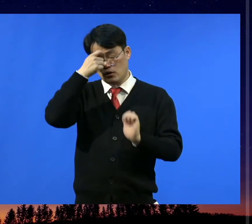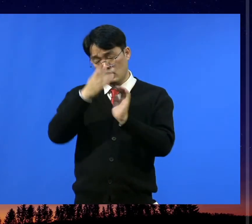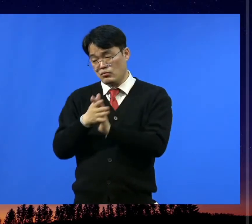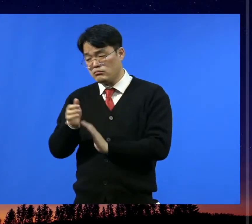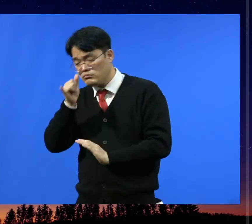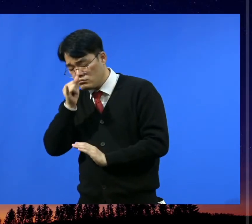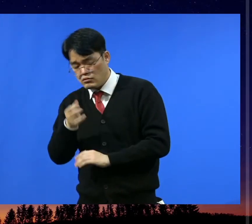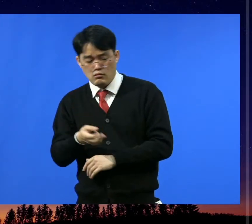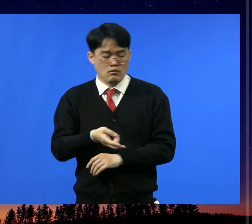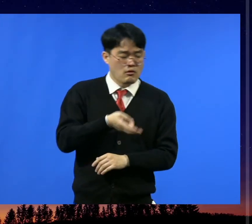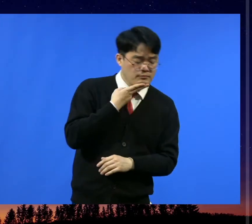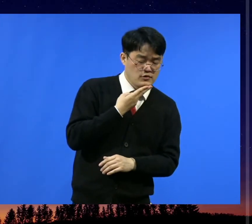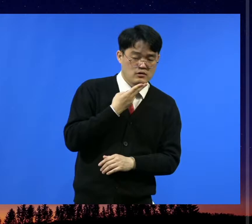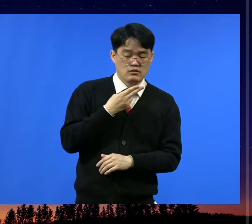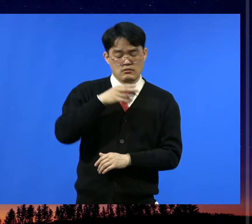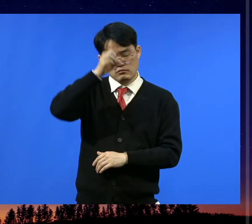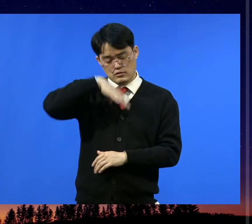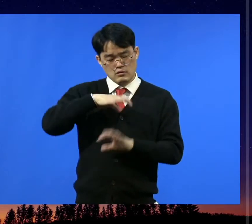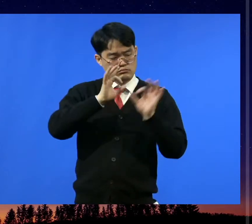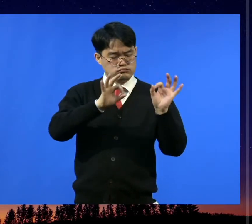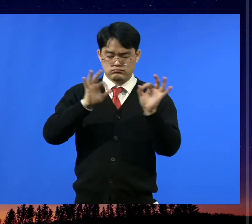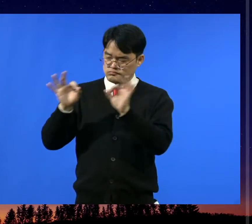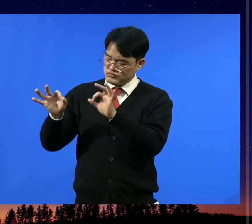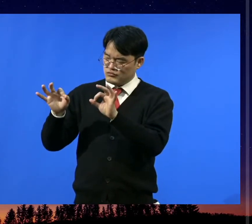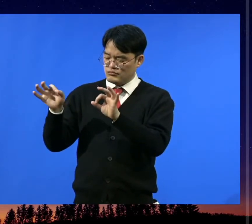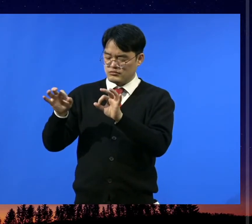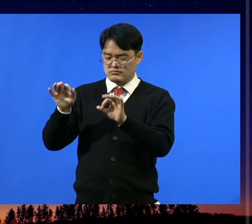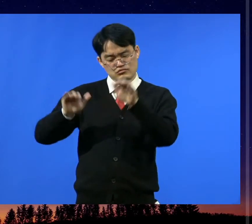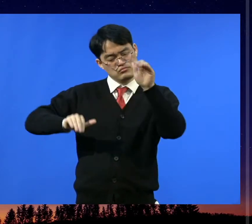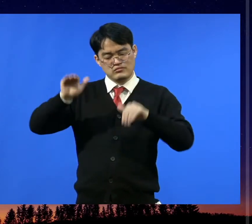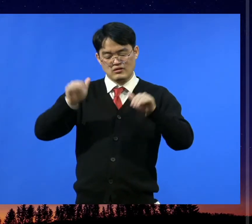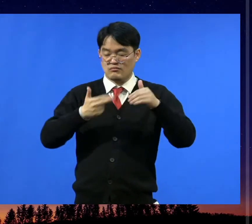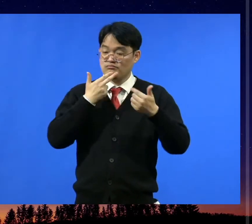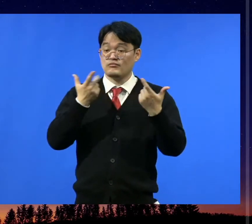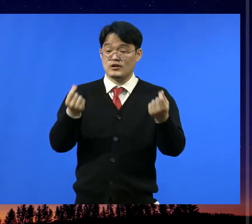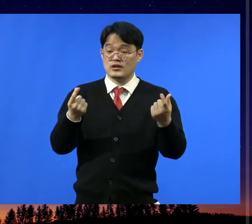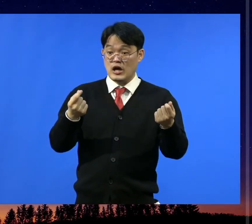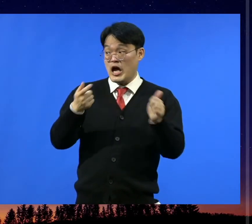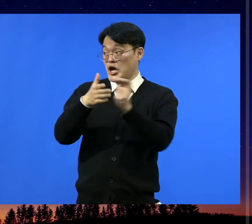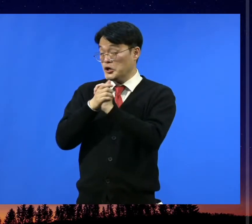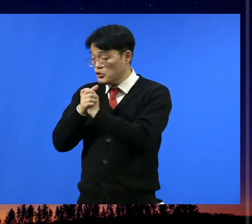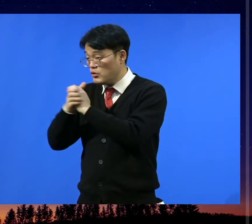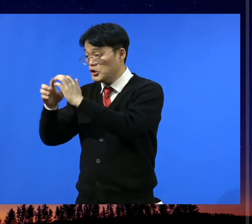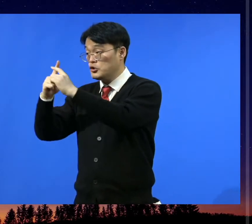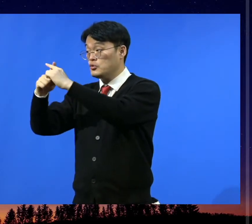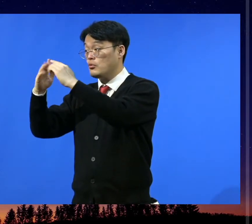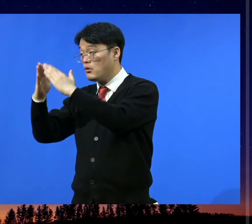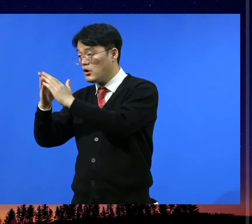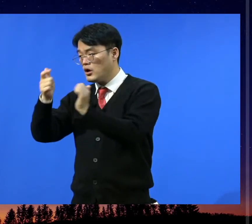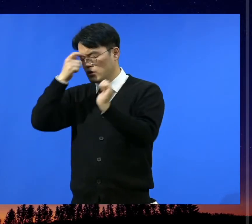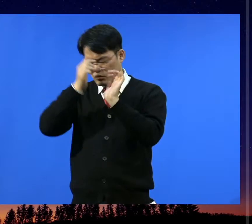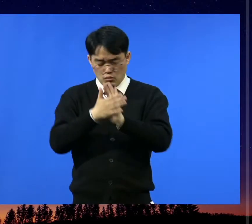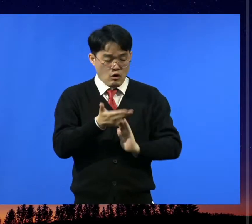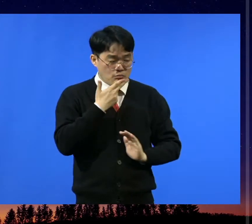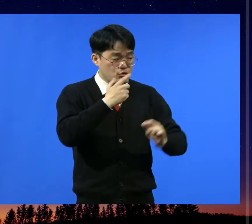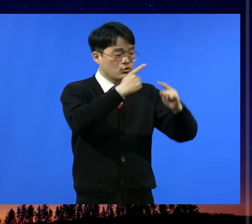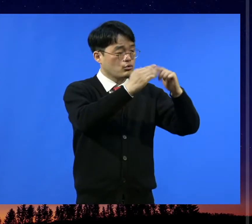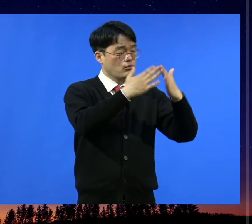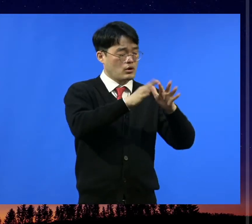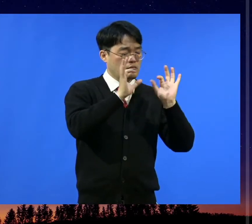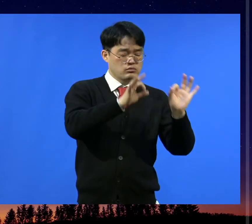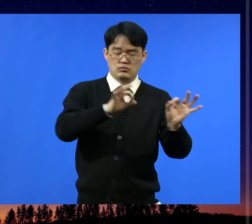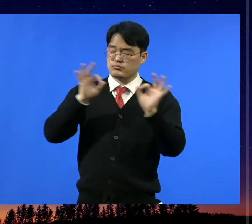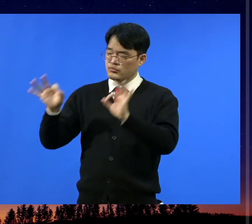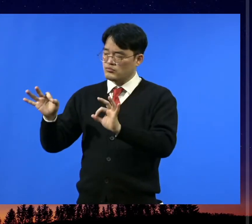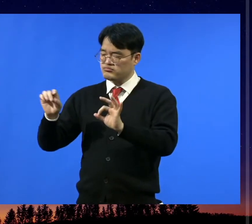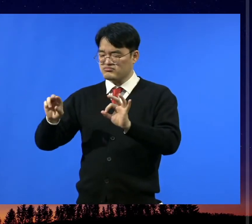또 기도하는 교회나 기도하지 않는 교회가 어떻게 보면 좀 겉으로는 비슷합니다. 뭐 어떻게 금방